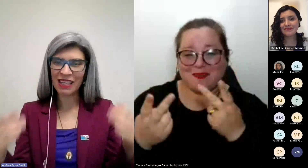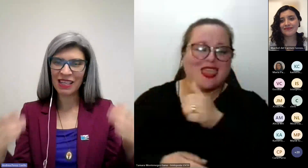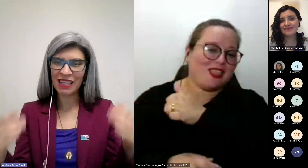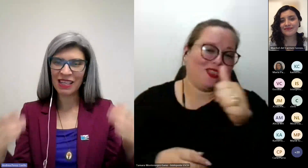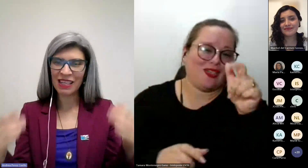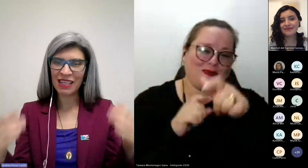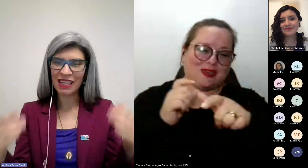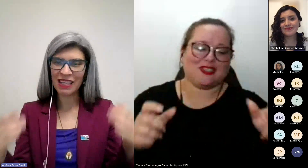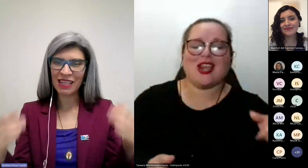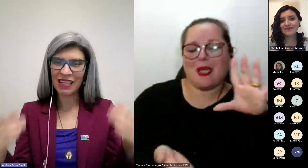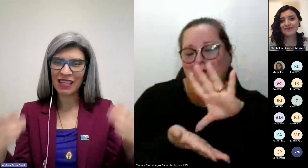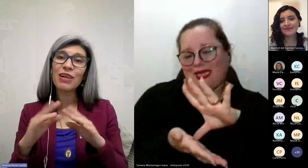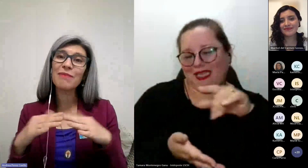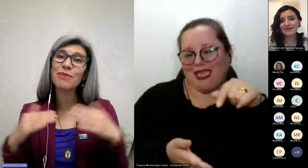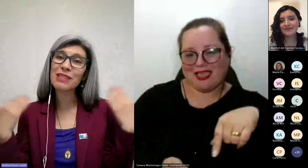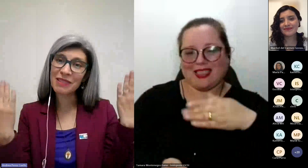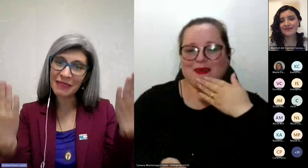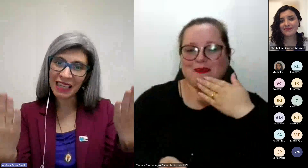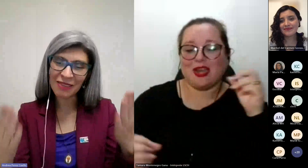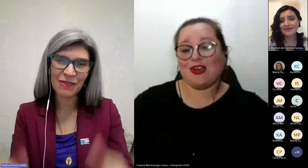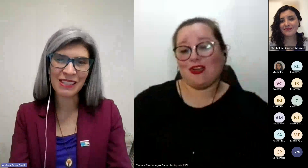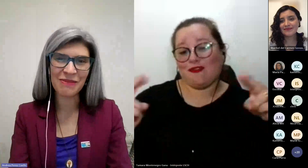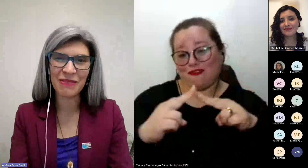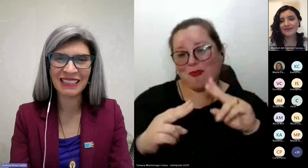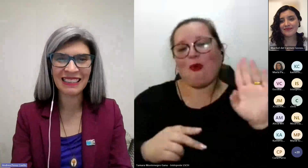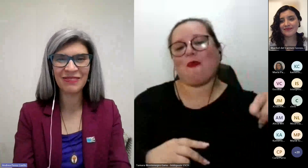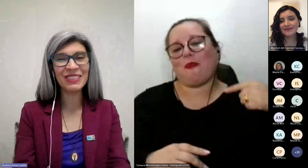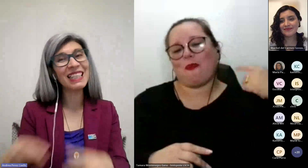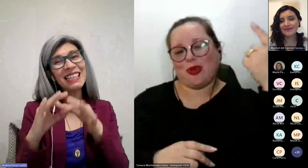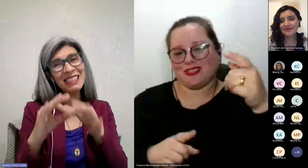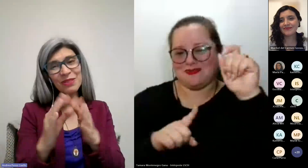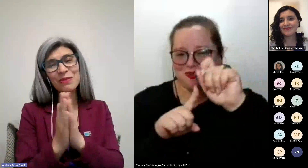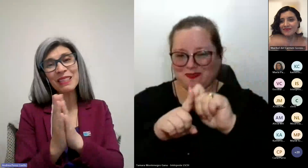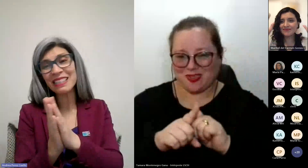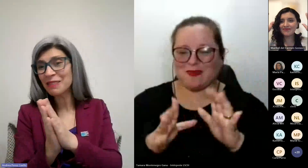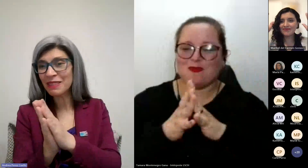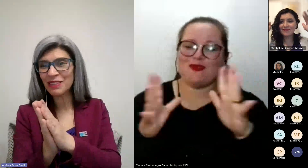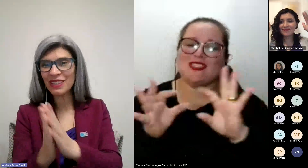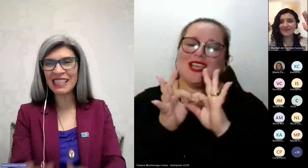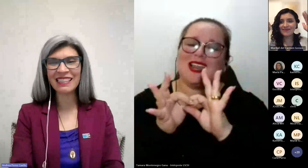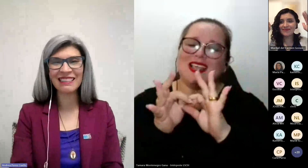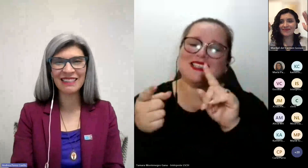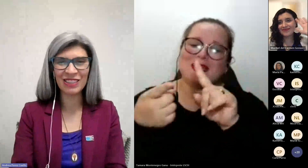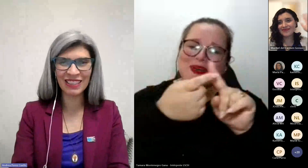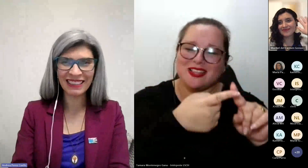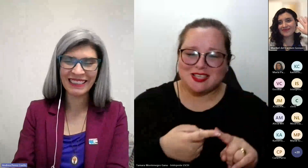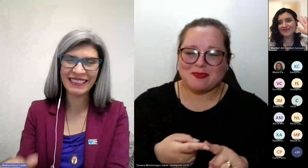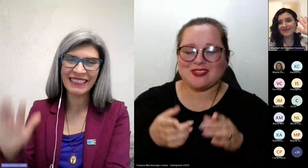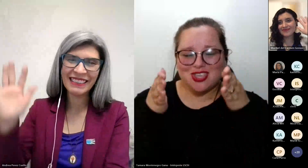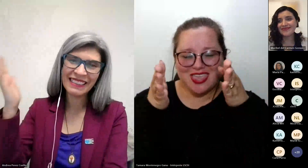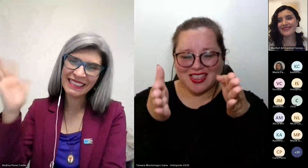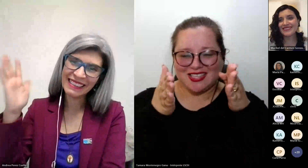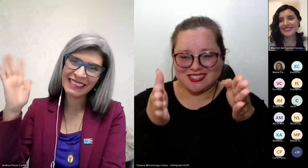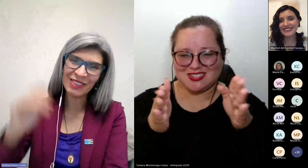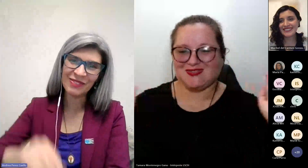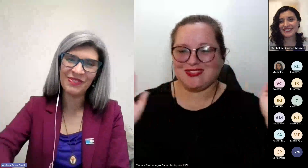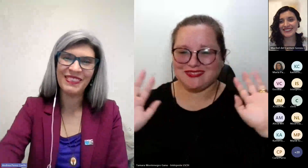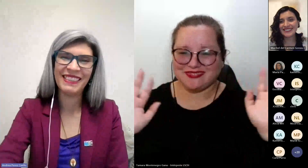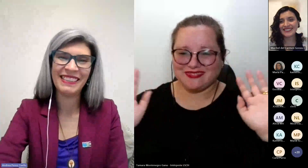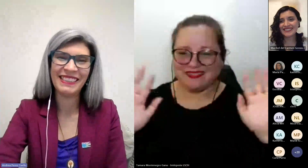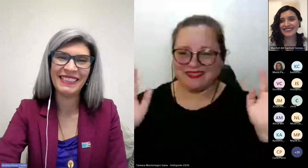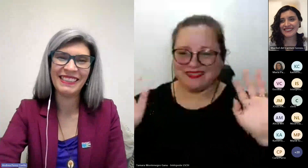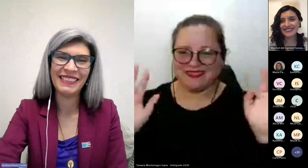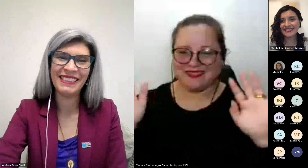del país también. Y nos vemos en el próximo seminario el próximo mes. Muchas gracias por su participación y atención.